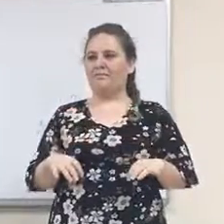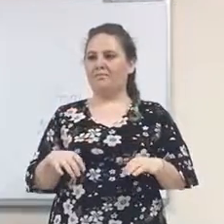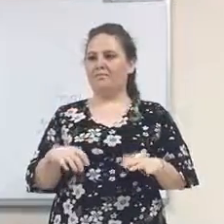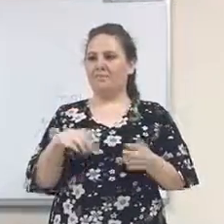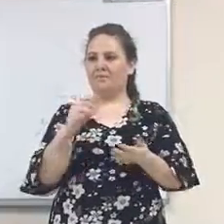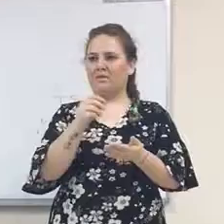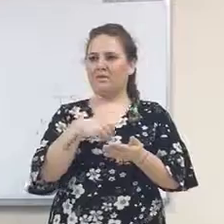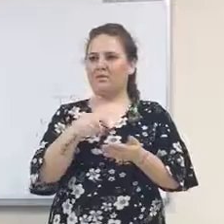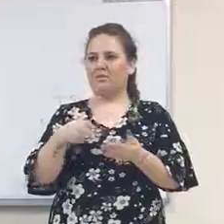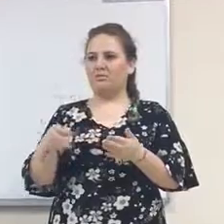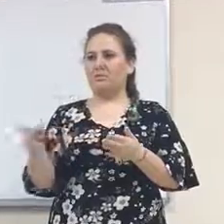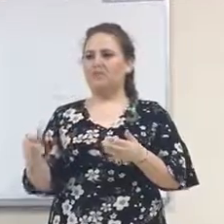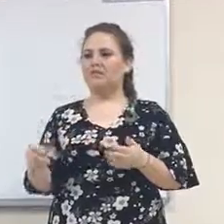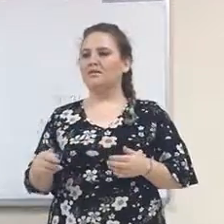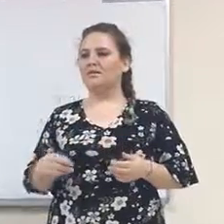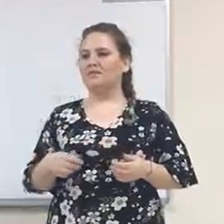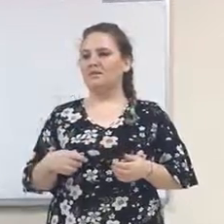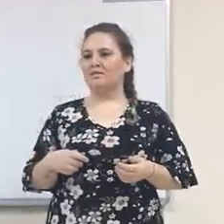kumar, kum,